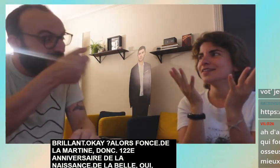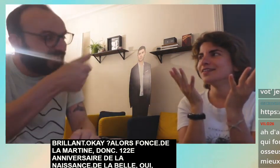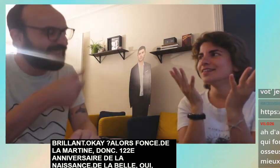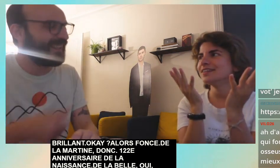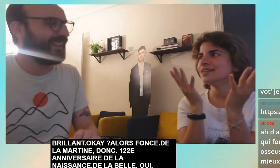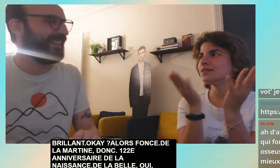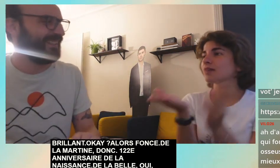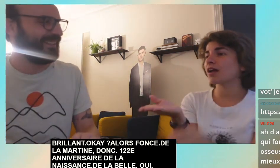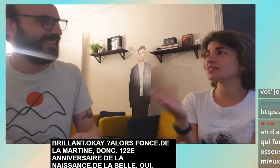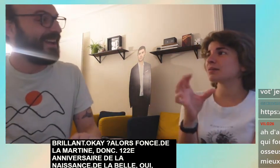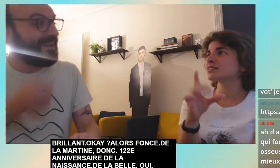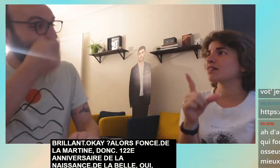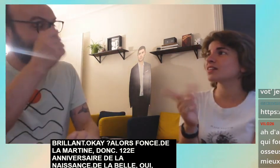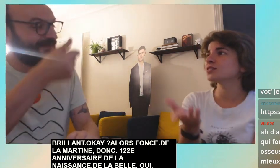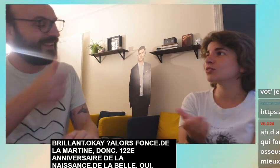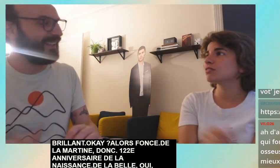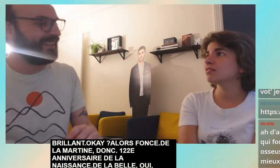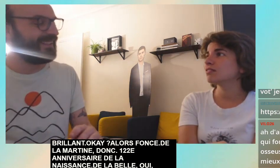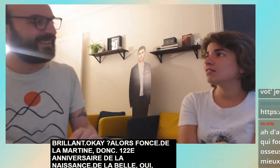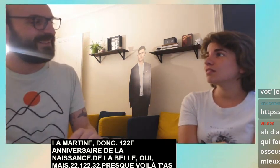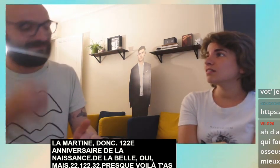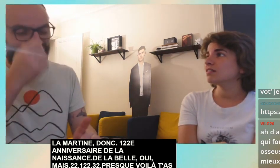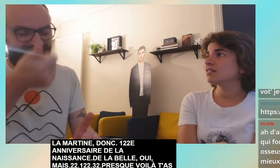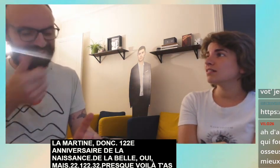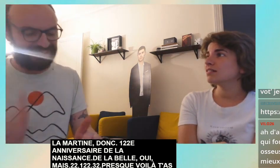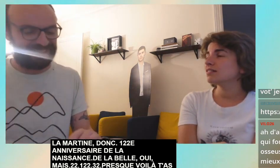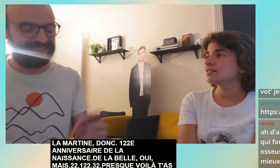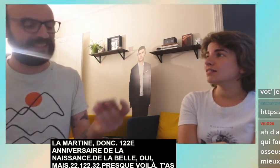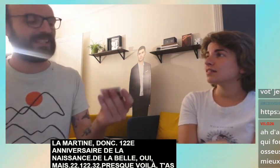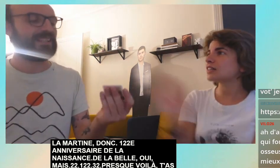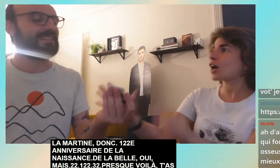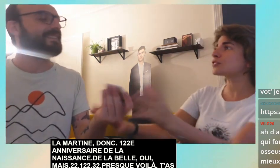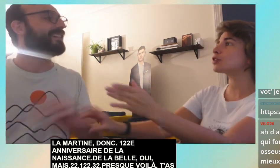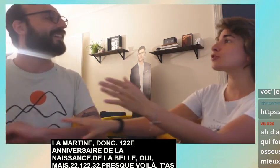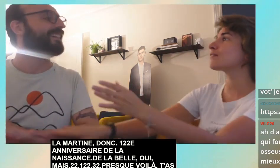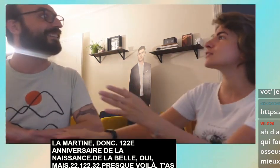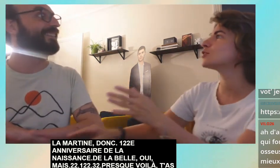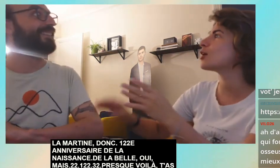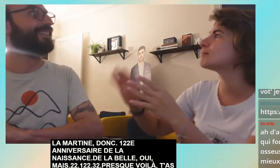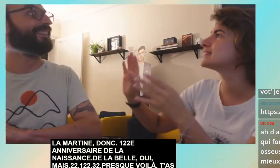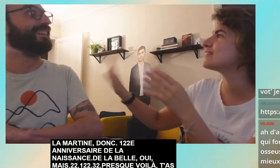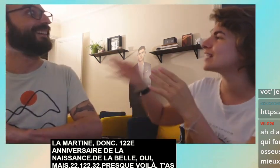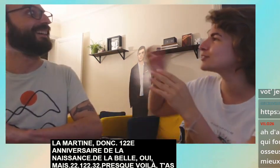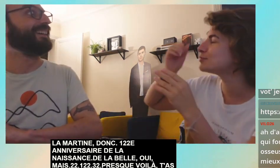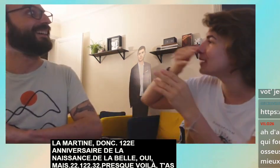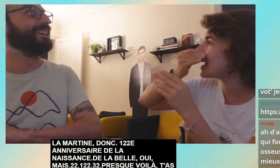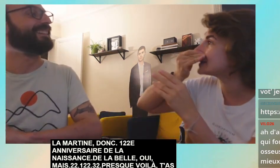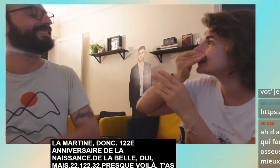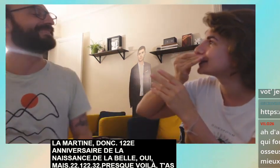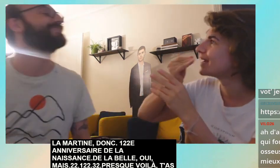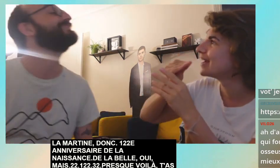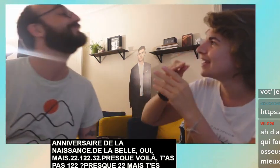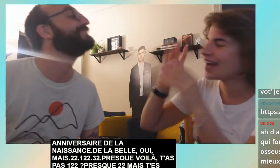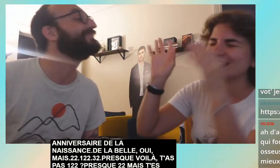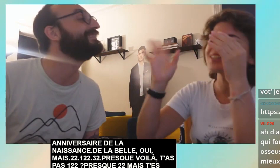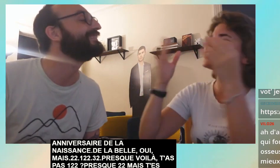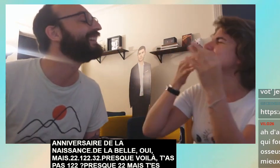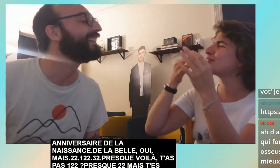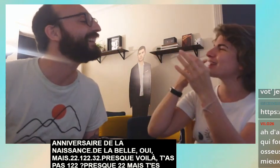Presque. Bah, t'es pas 122. Presque. 122, mais t'es vrai, tu es bête. Attends, j'ai dit quoi la